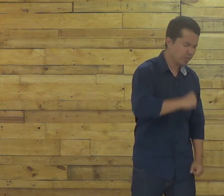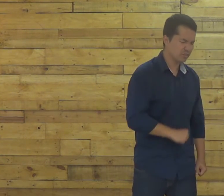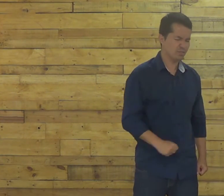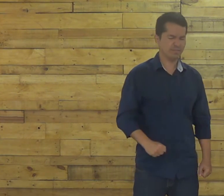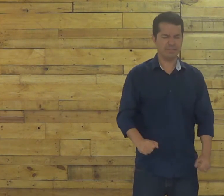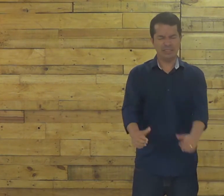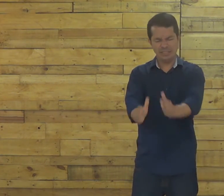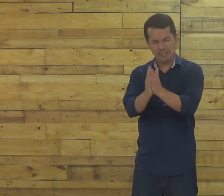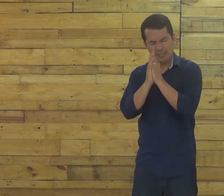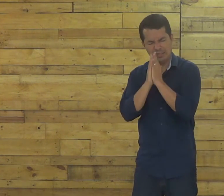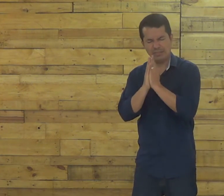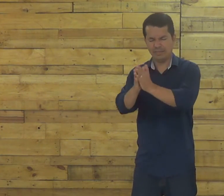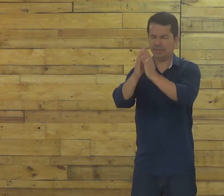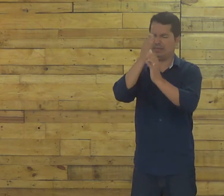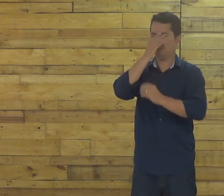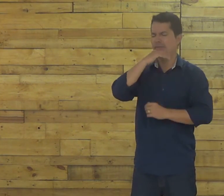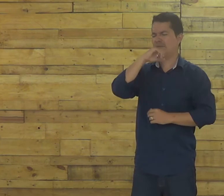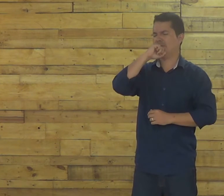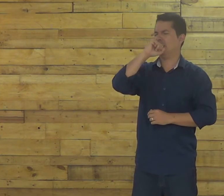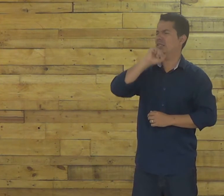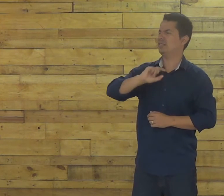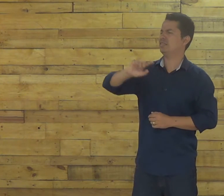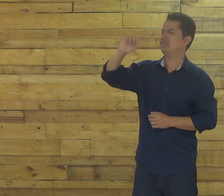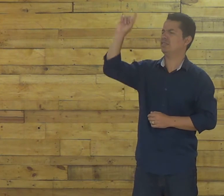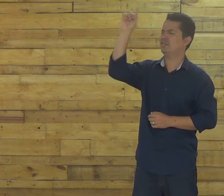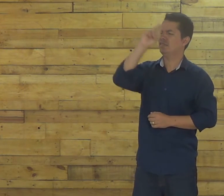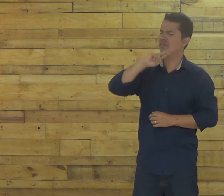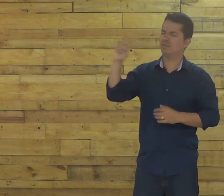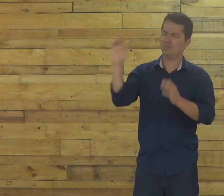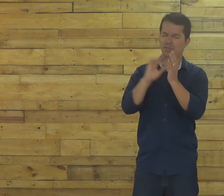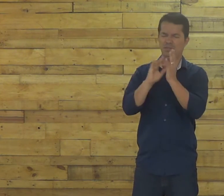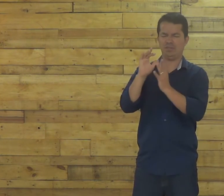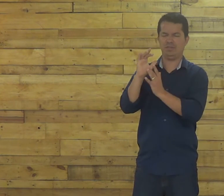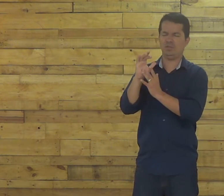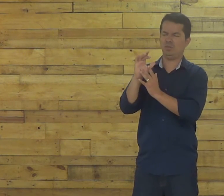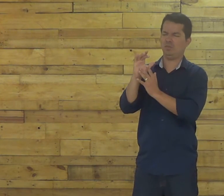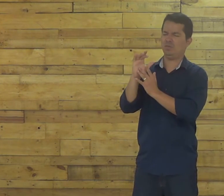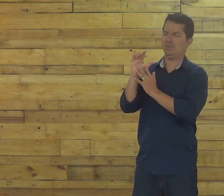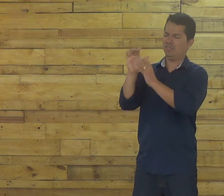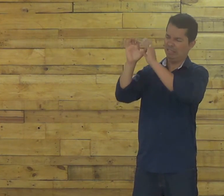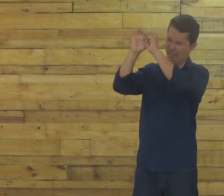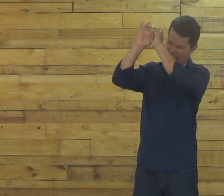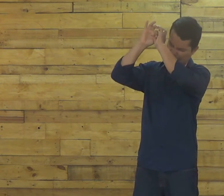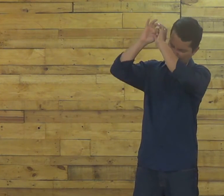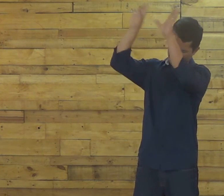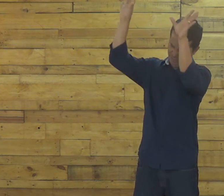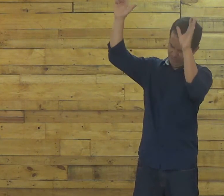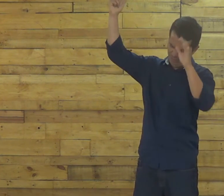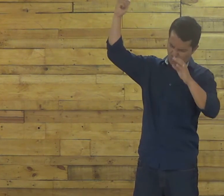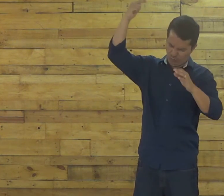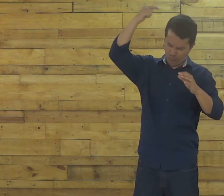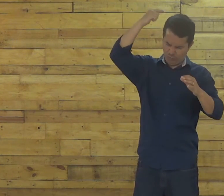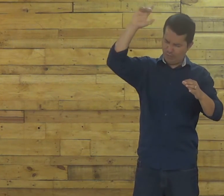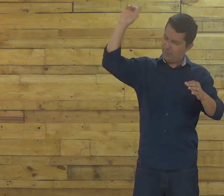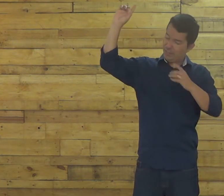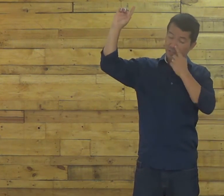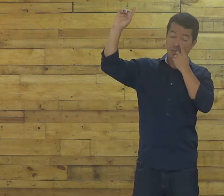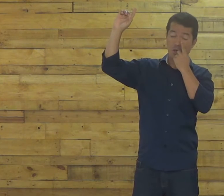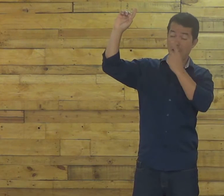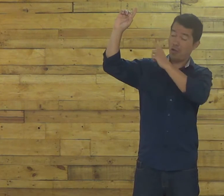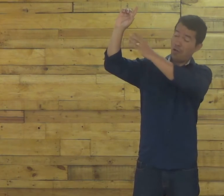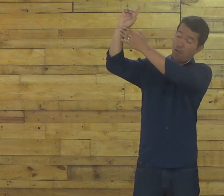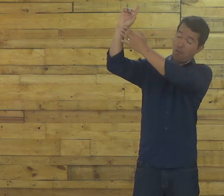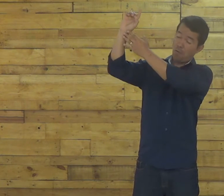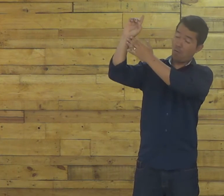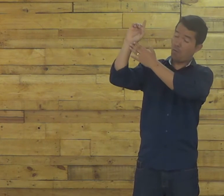Espírito Santo vai crescendo dentro. Por favor, Pai, em nome de Jesus, Senhor, esteja à